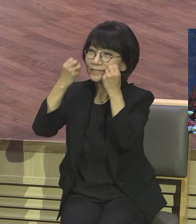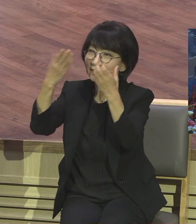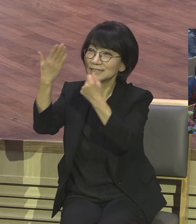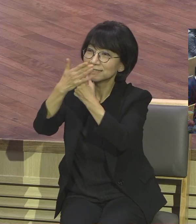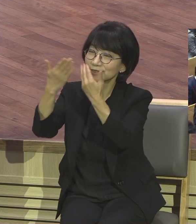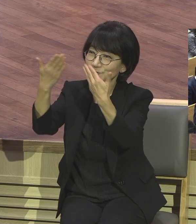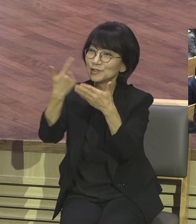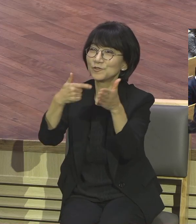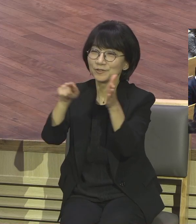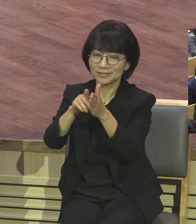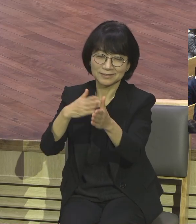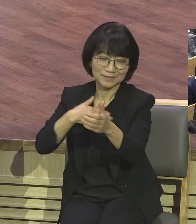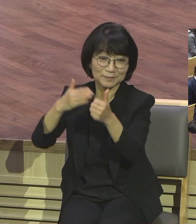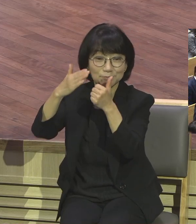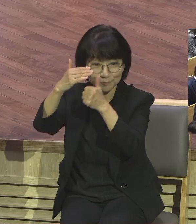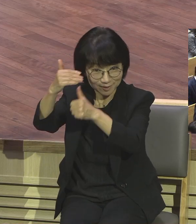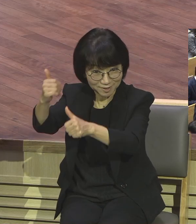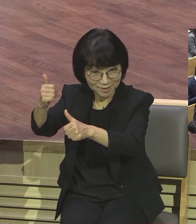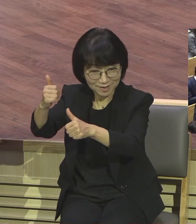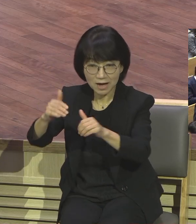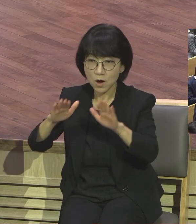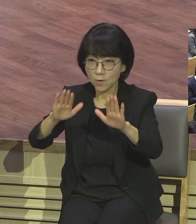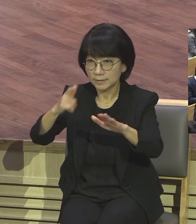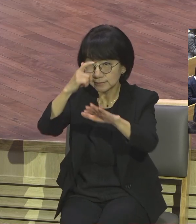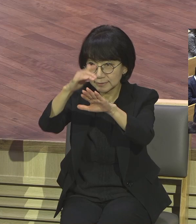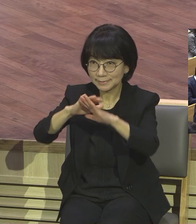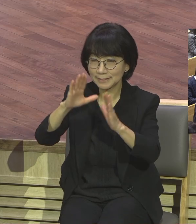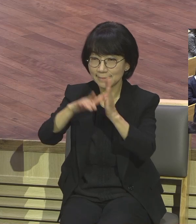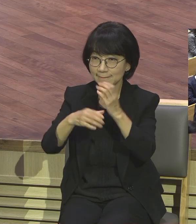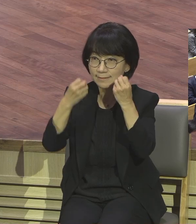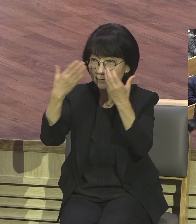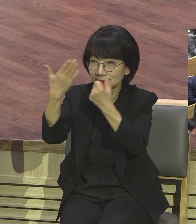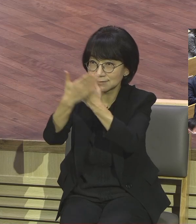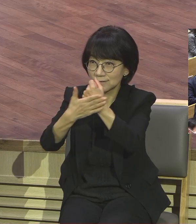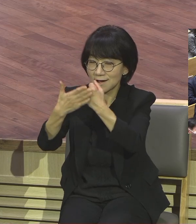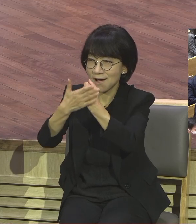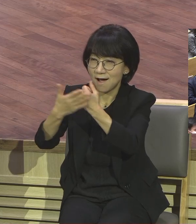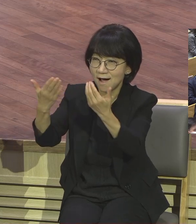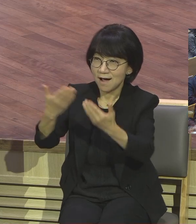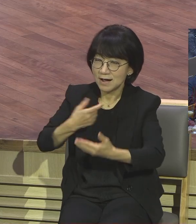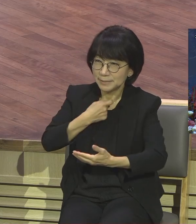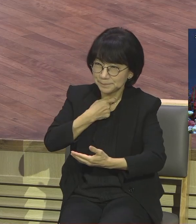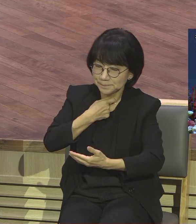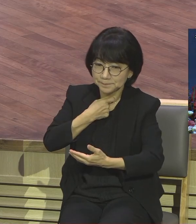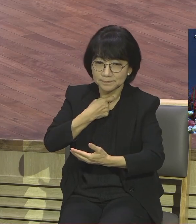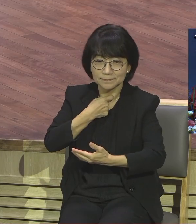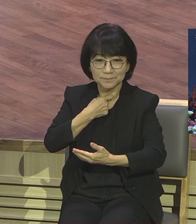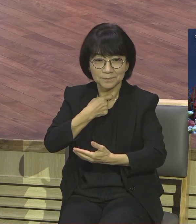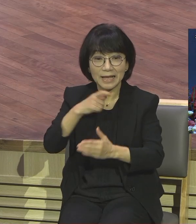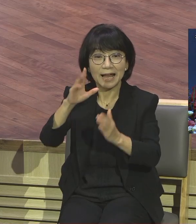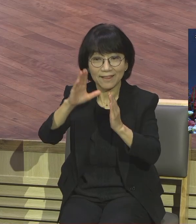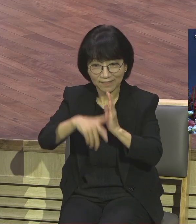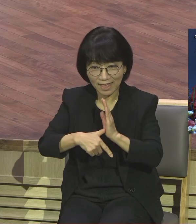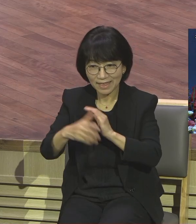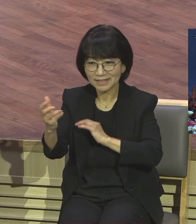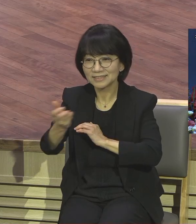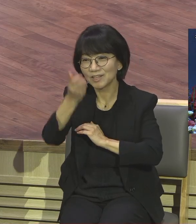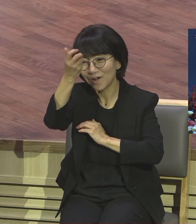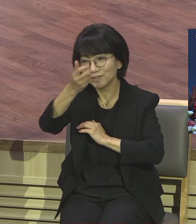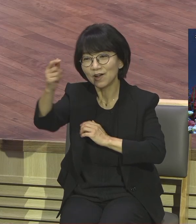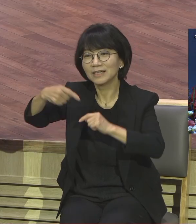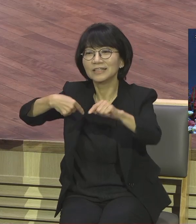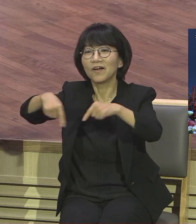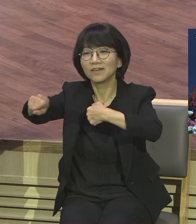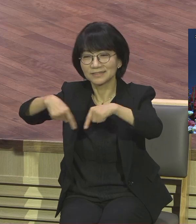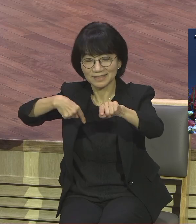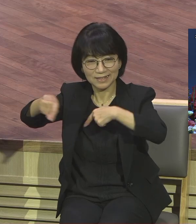부르셨다. 오늘 내가 새로운 은혜를 받아야지. 그리고 새로운 뭔가 성령의 새로운 역사가 일어나기 때문에